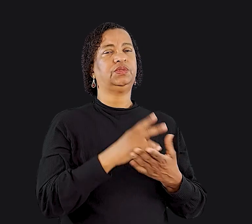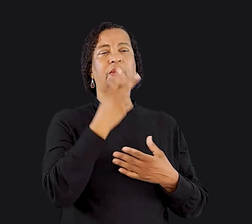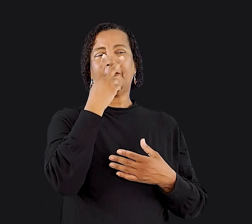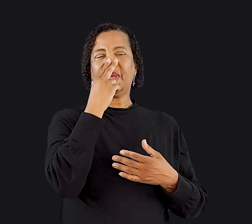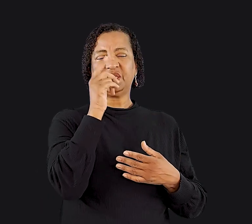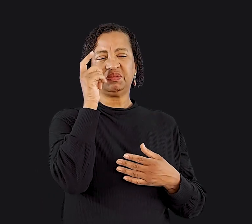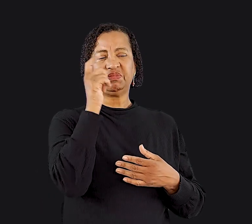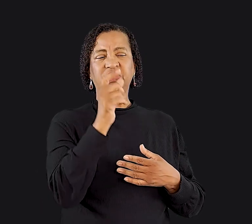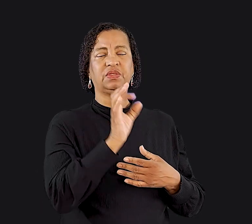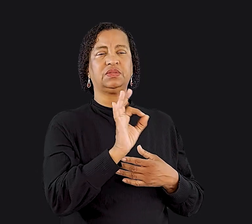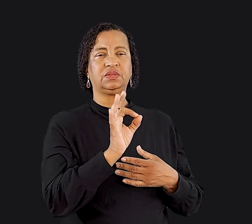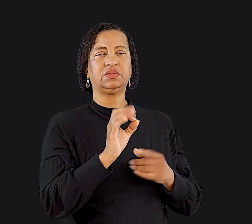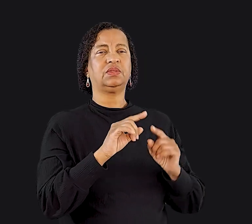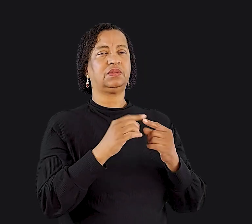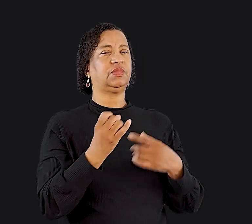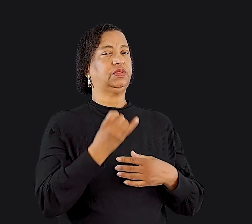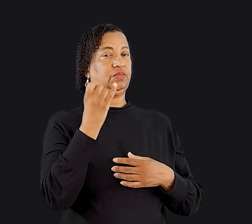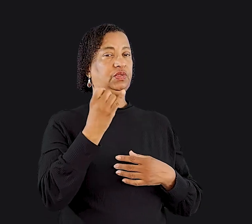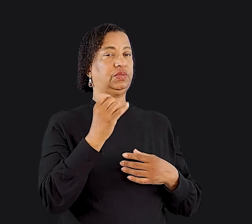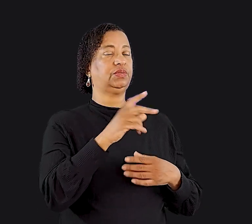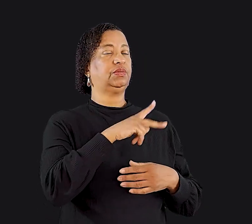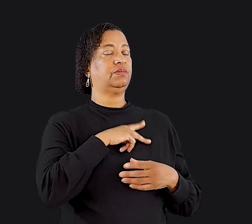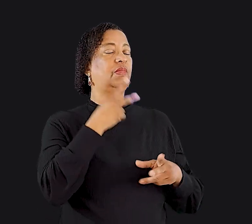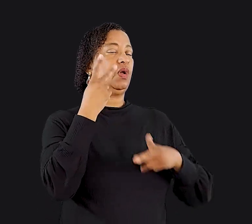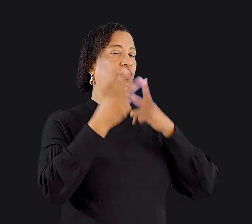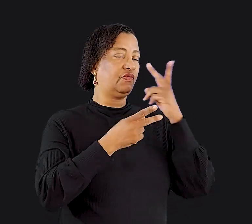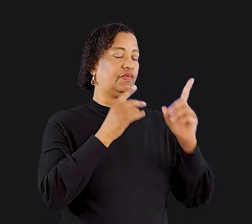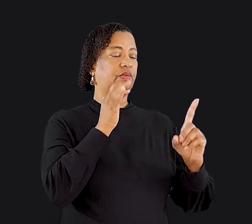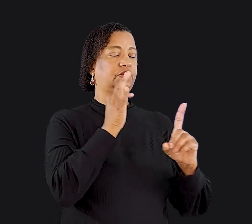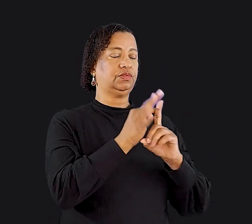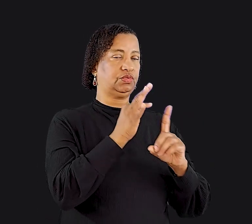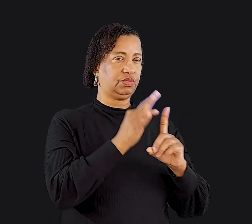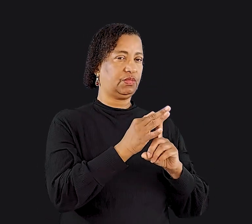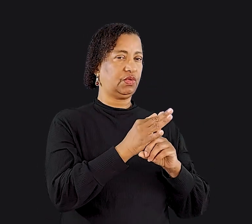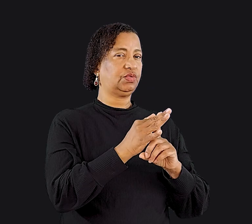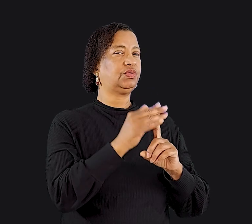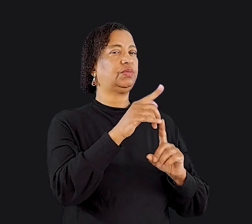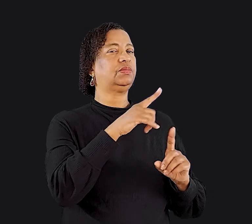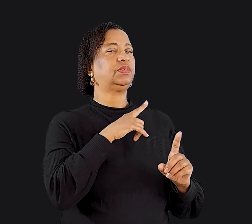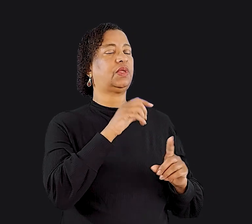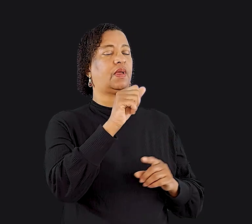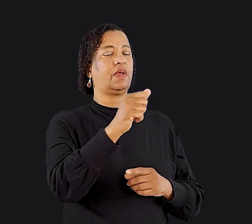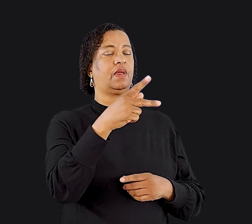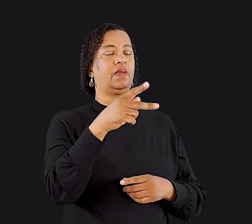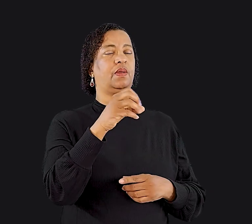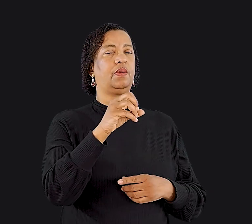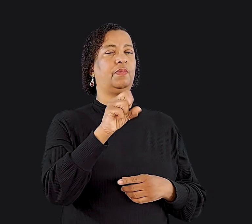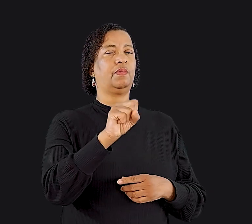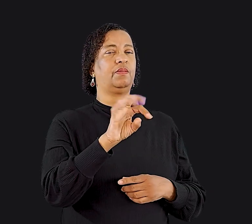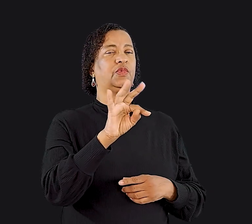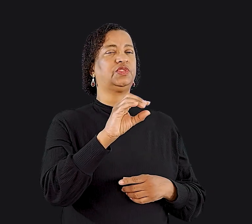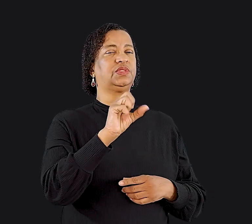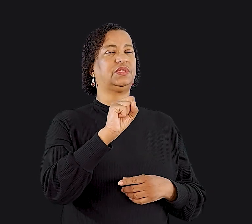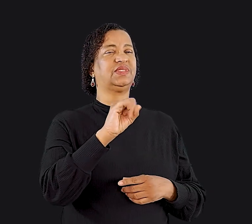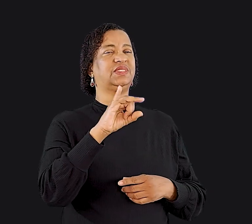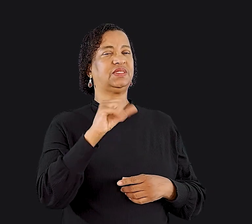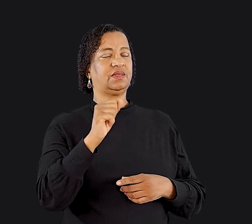pareça muito interessante. Paulo também alerta Timóteo quanto à apostasia. Aprendemos o que